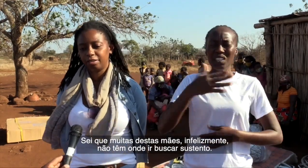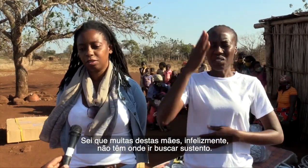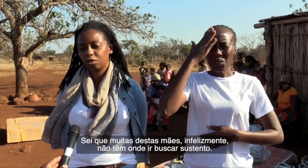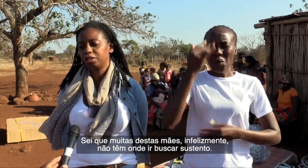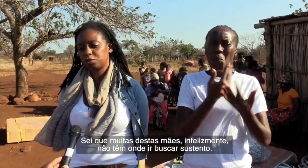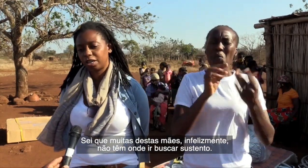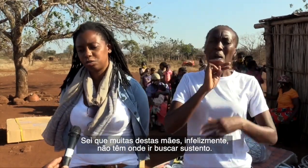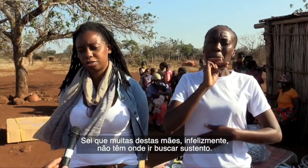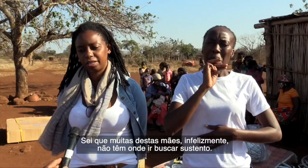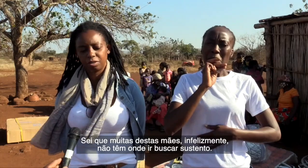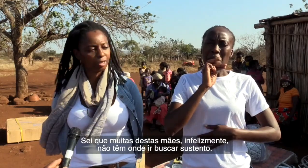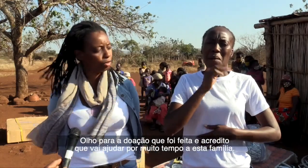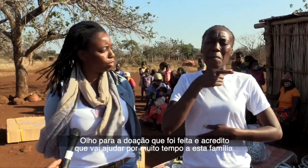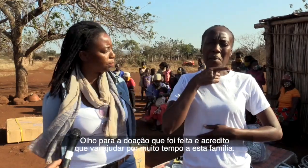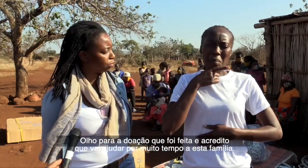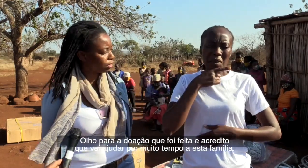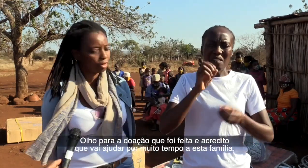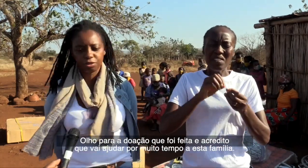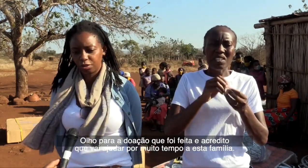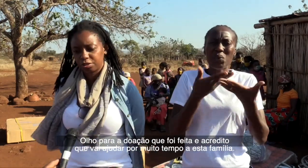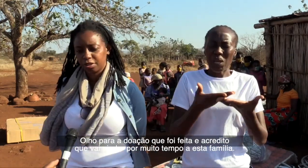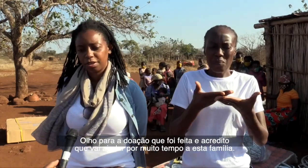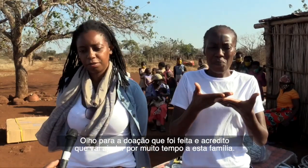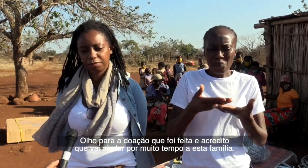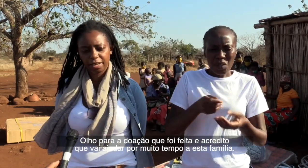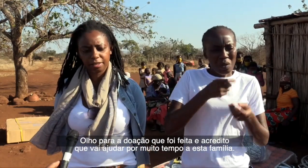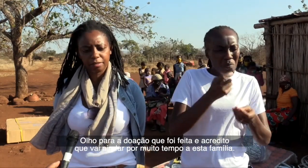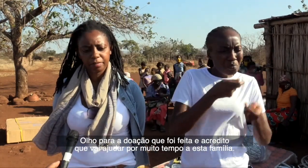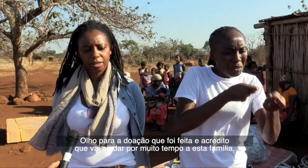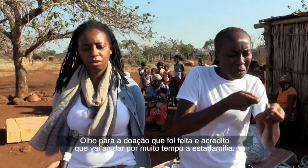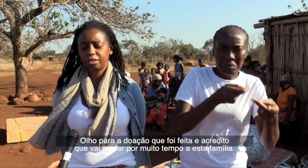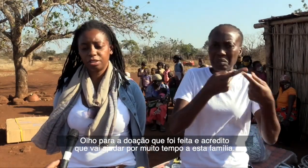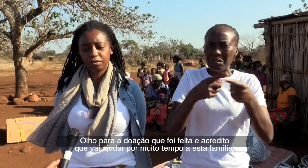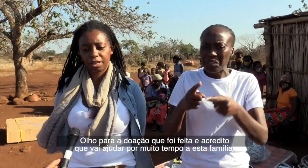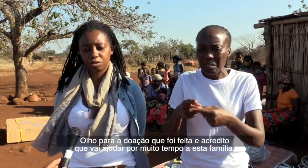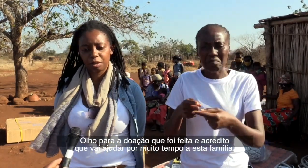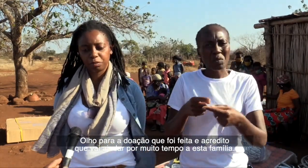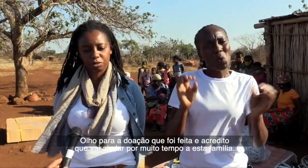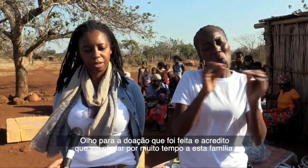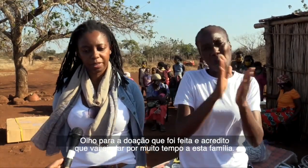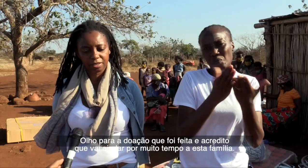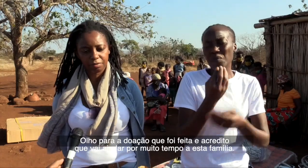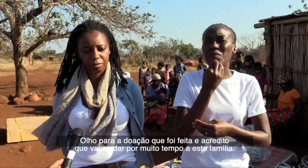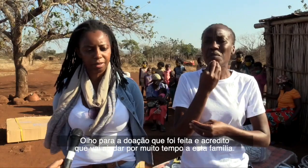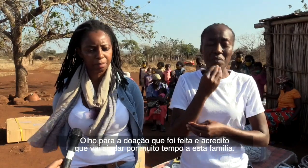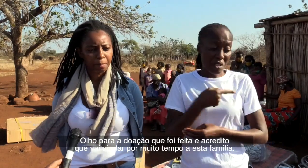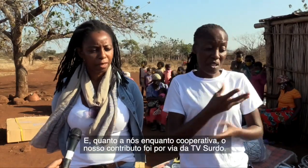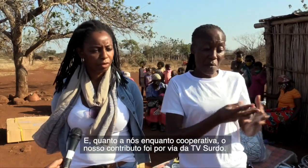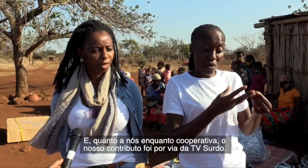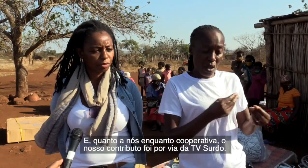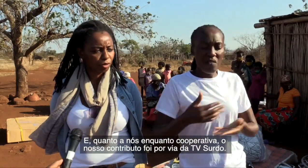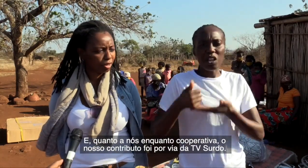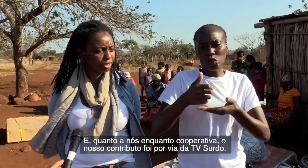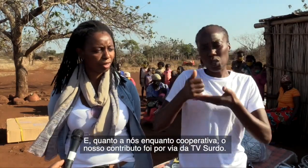não têm onde ir buscar o sustento. Então eu olho para a doação que hoje foi feita e eu acredito que vai ajudar por muito tempo a esta família.